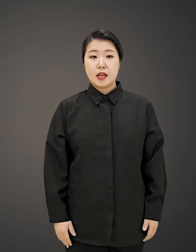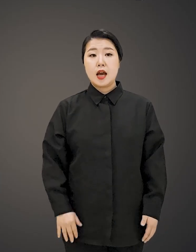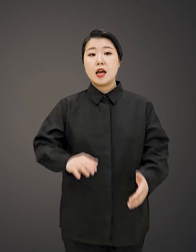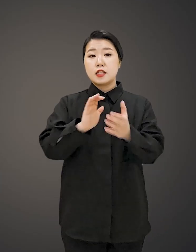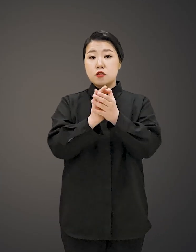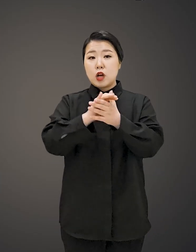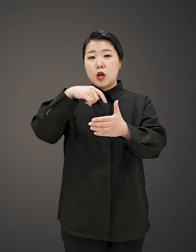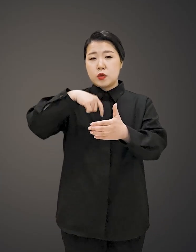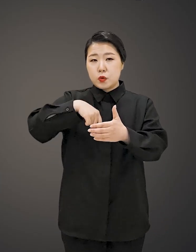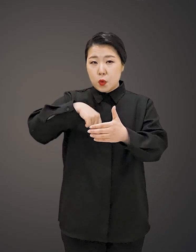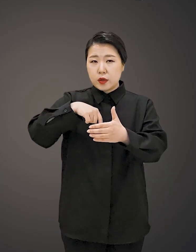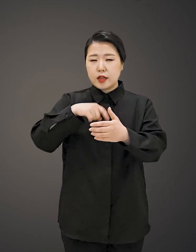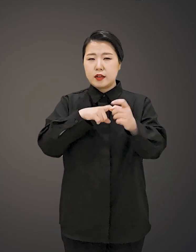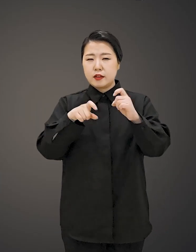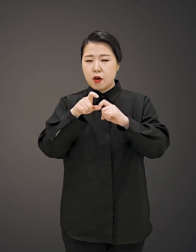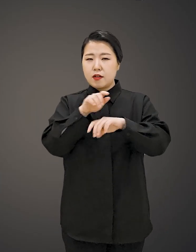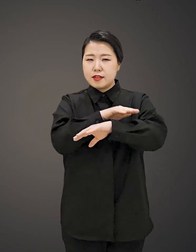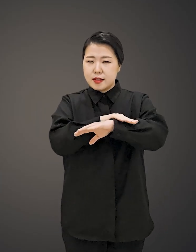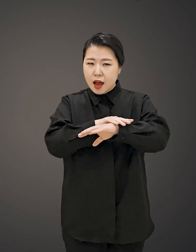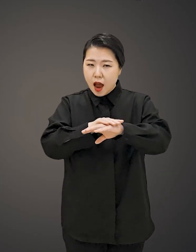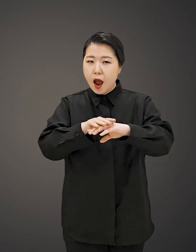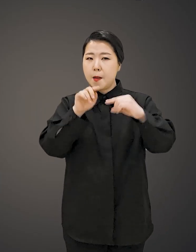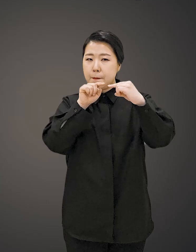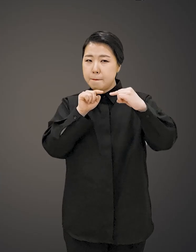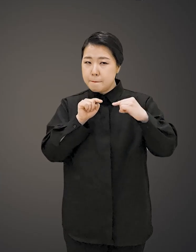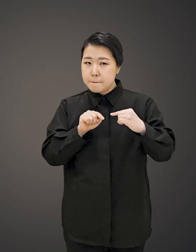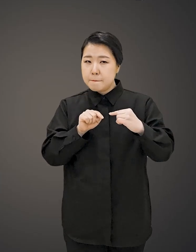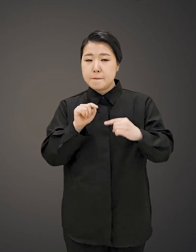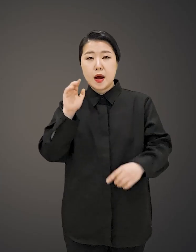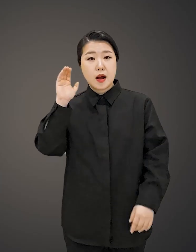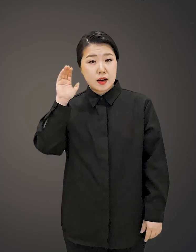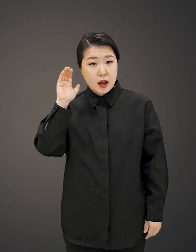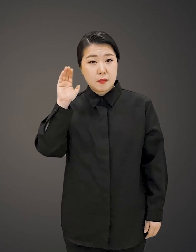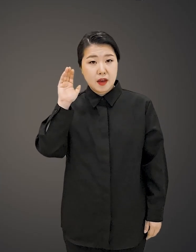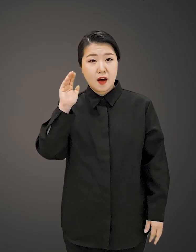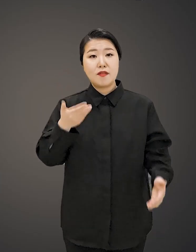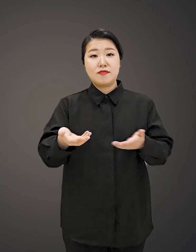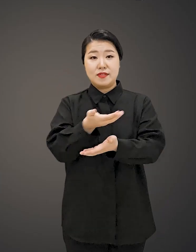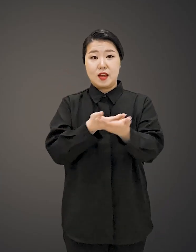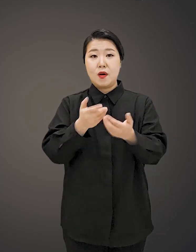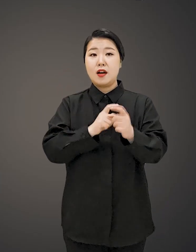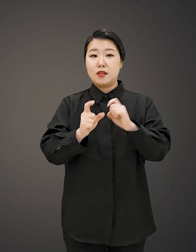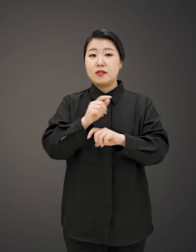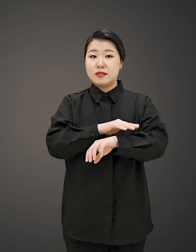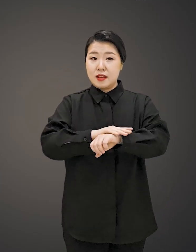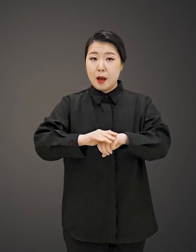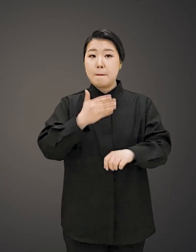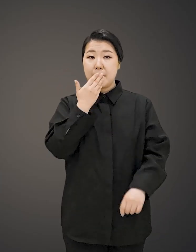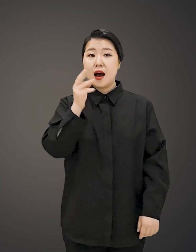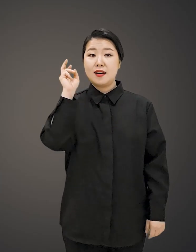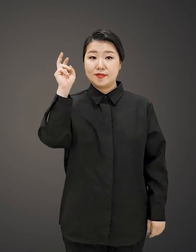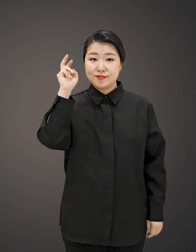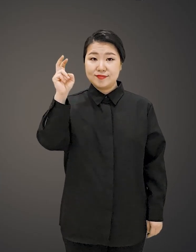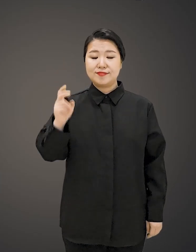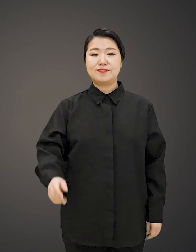친구들의 속마음을 더 잘 들을 수 있게 되면 더 잘 이야기할 수 있게 되지 않을까요?